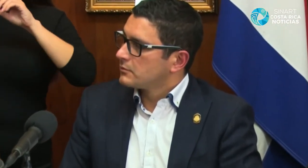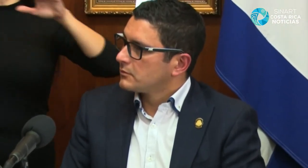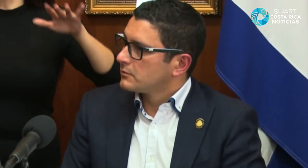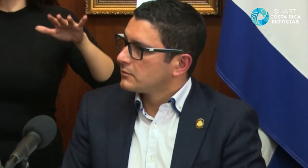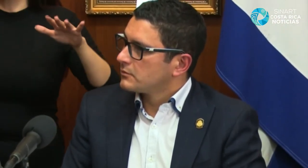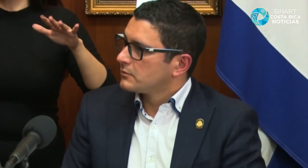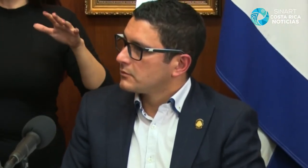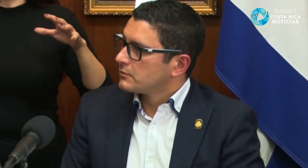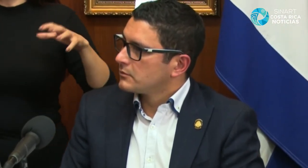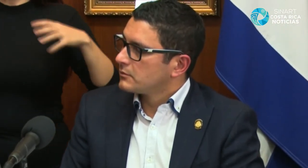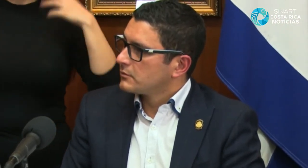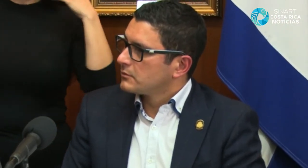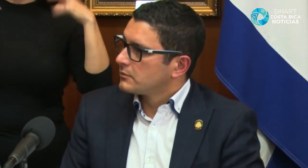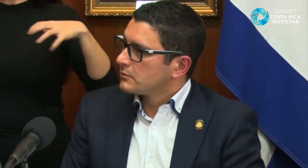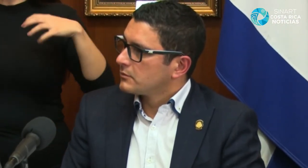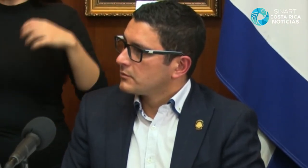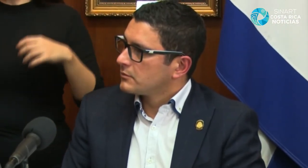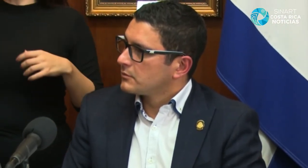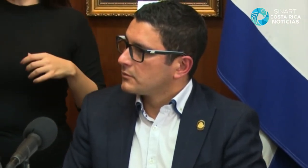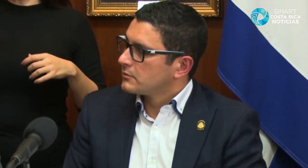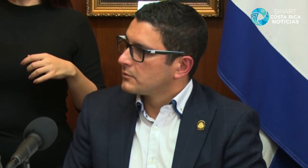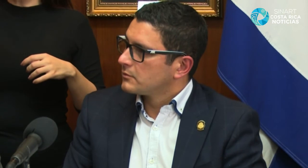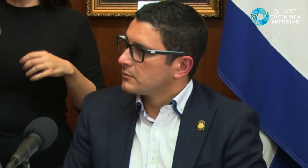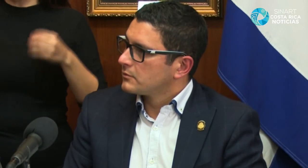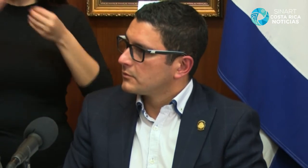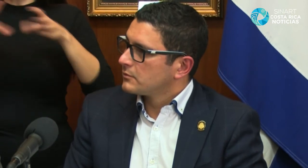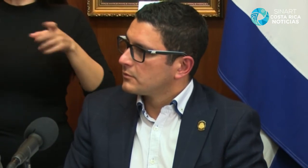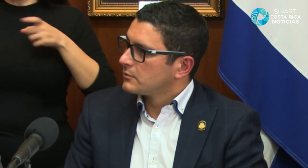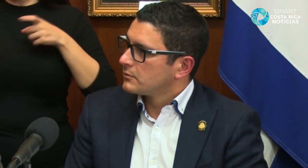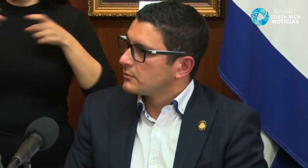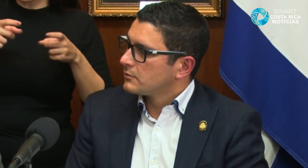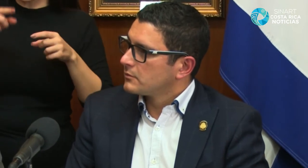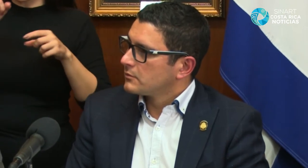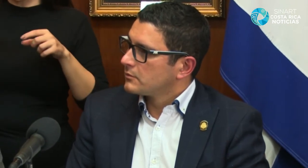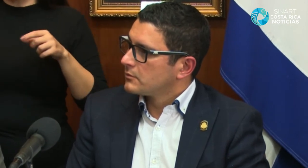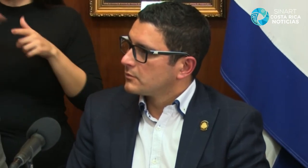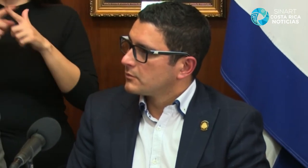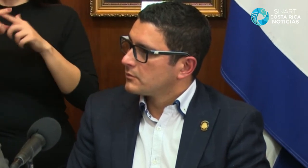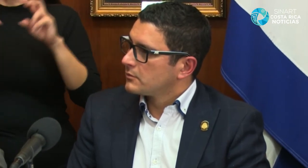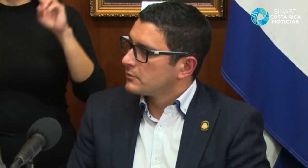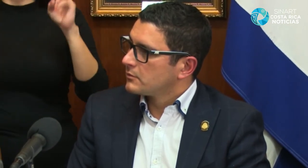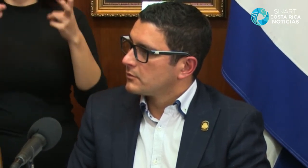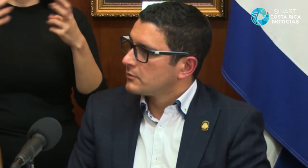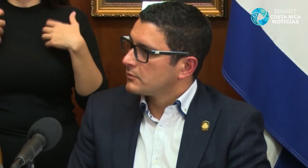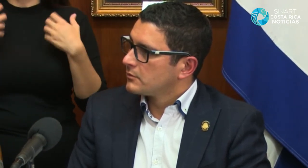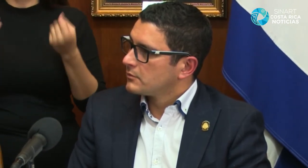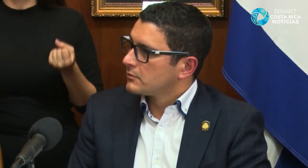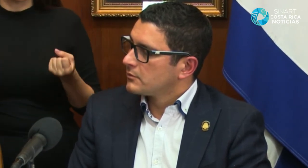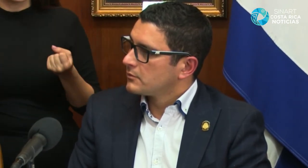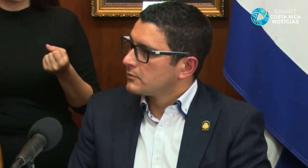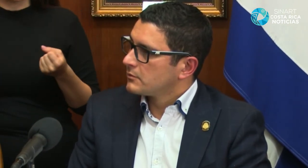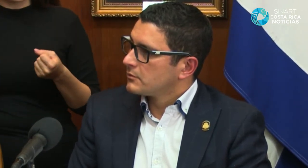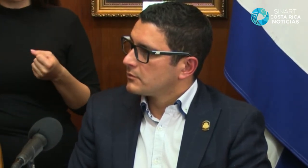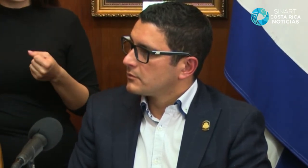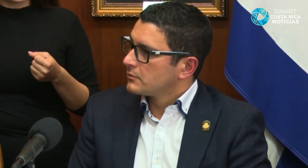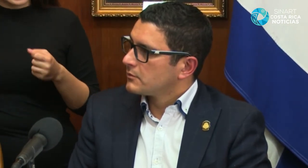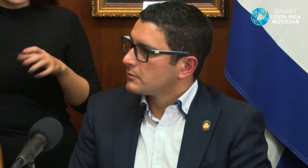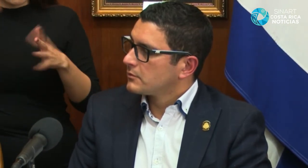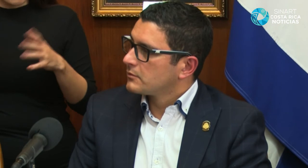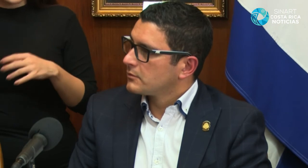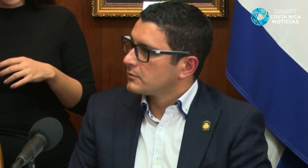así, de histeria y de pánico. ¿Cómo en todos estos planes está incorporado el tema también de la salud mental de la